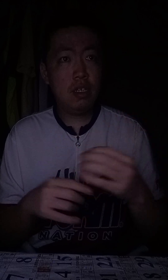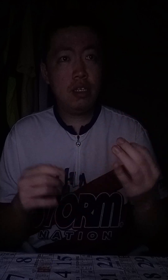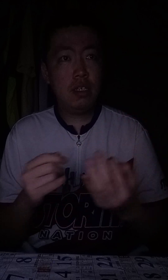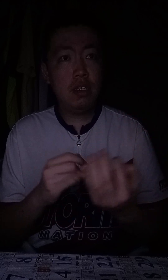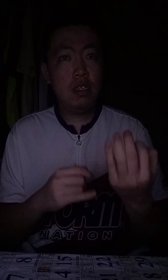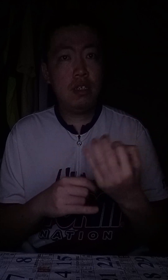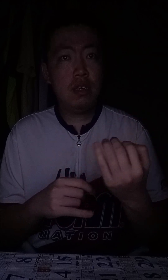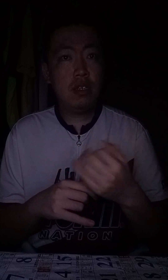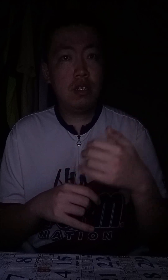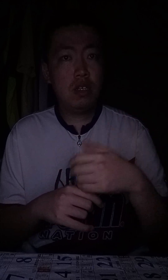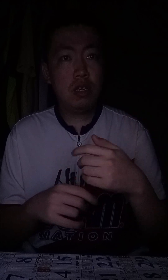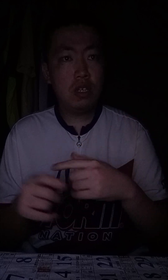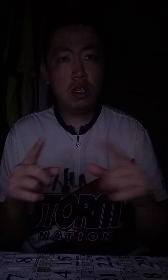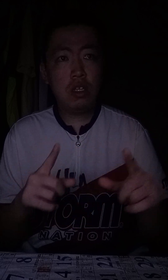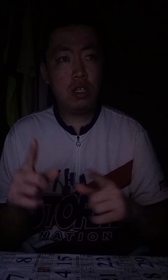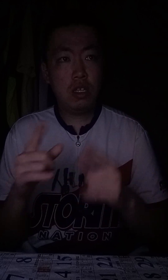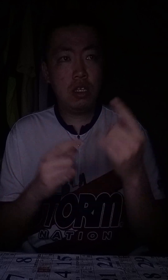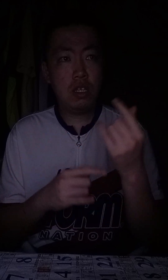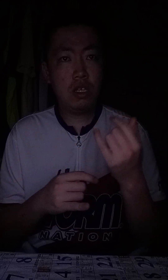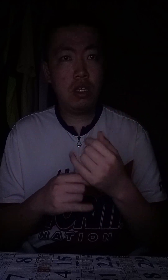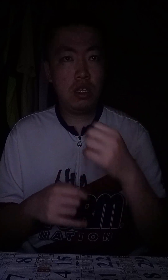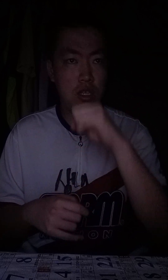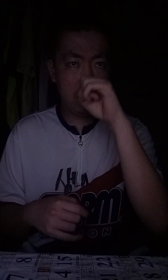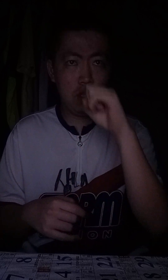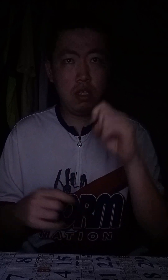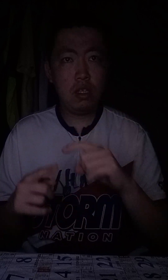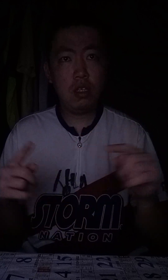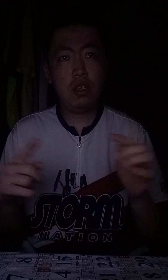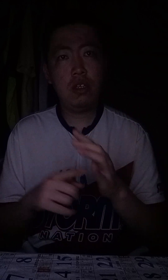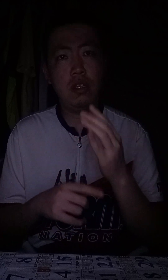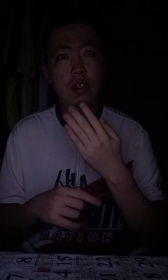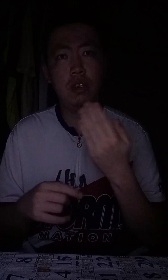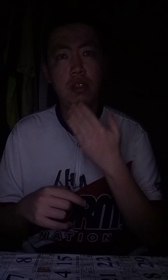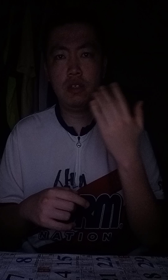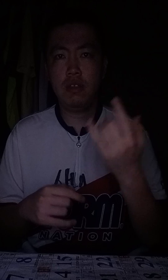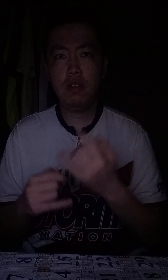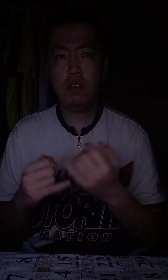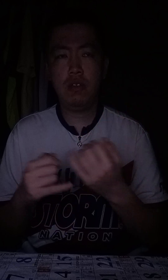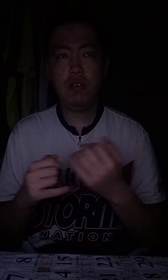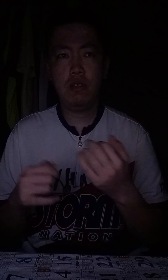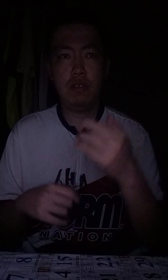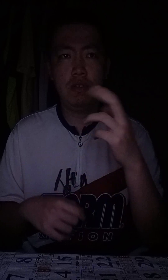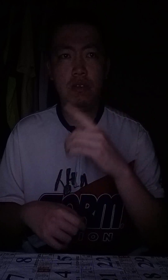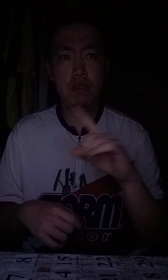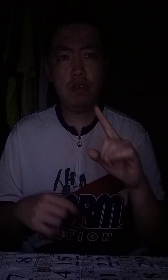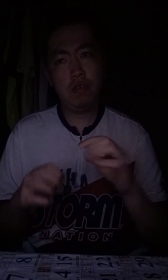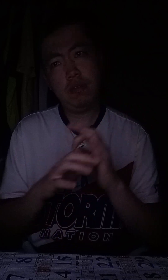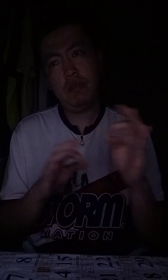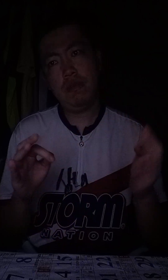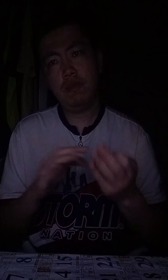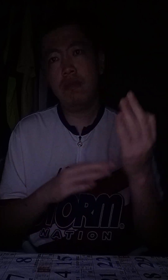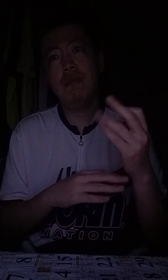선두주자로서 큰 역할을 할 것 같습니다. 너무 좋아요. 일단 신차감 너무 좋습니다. 올림픽 홍보에는 도움이 상당히 많이 될 것